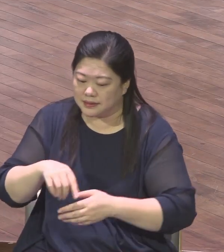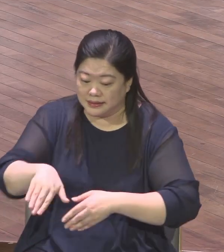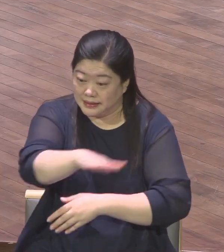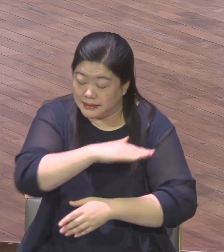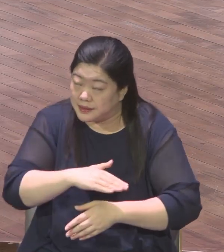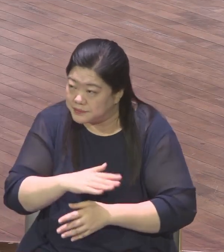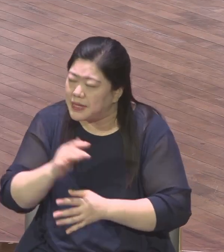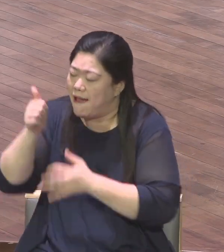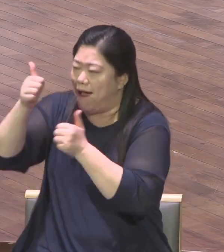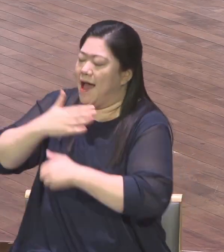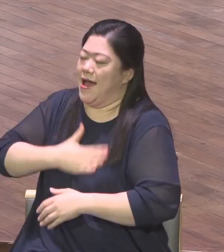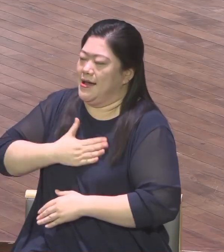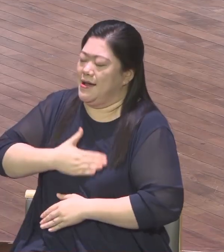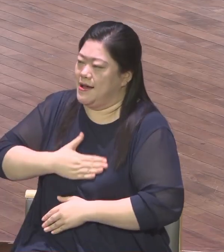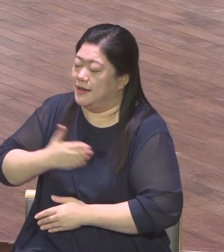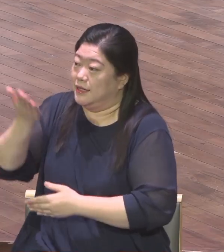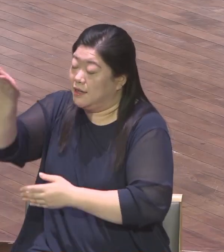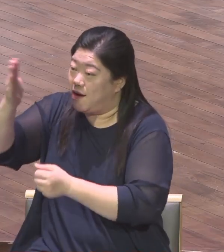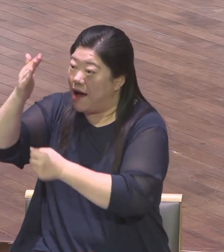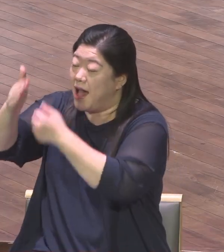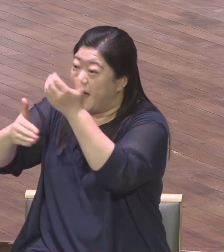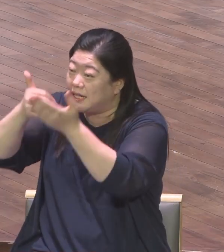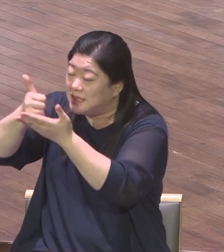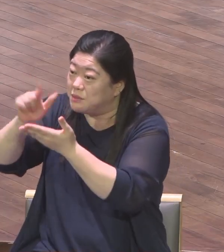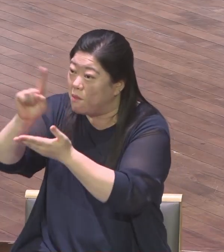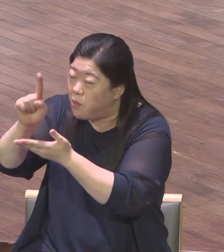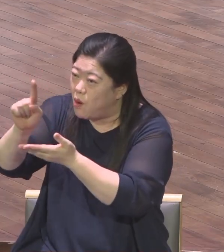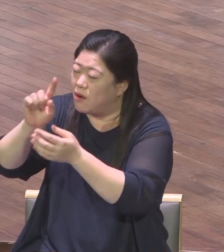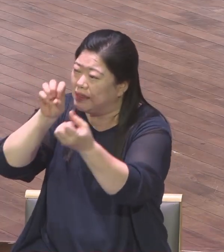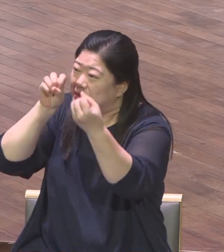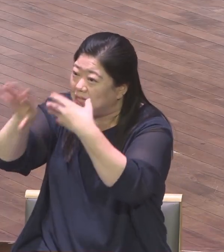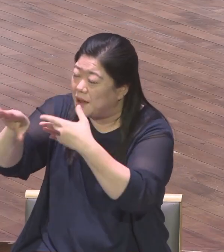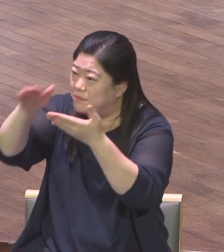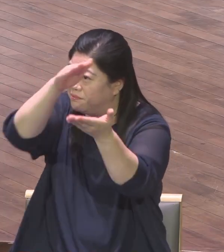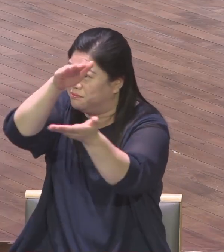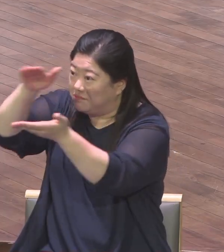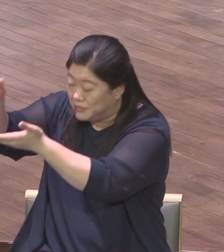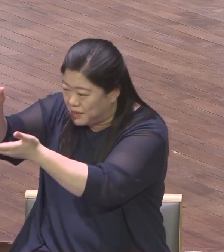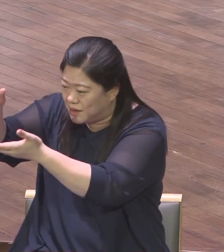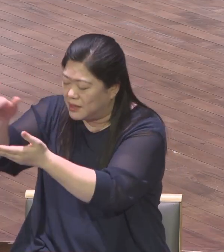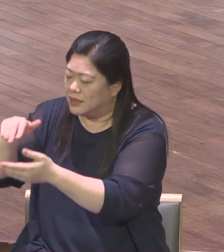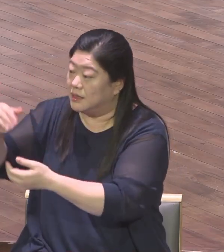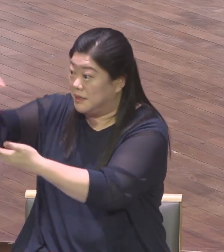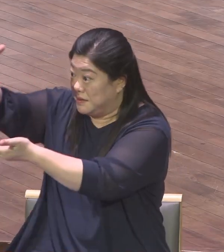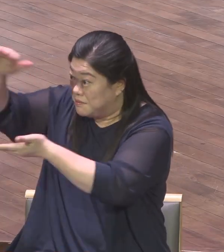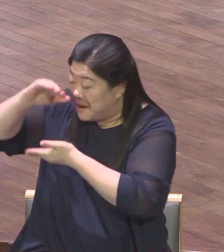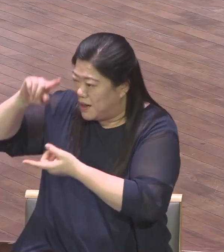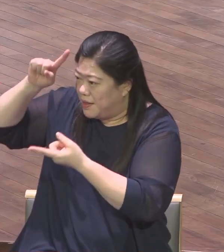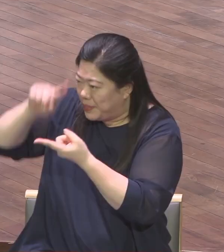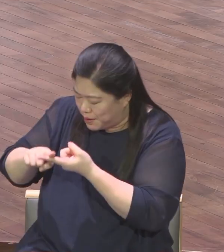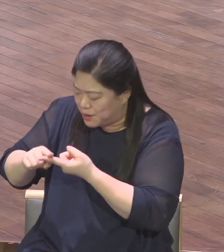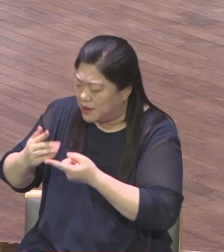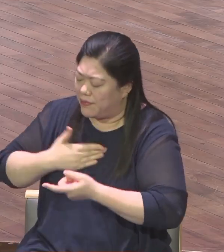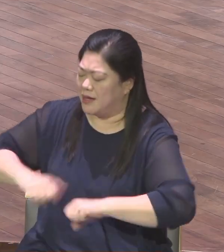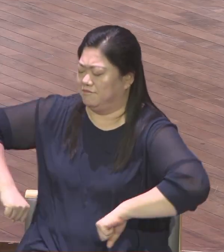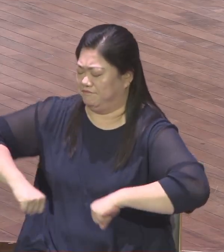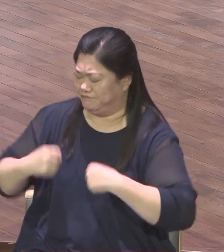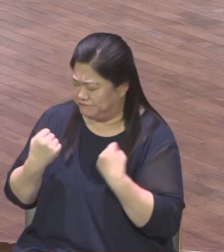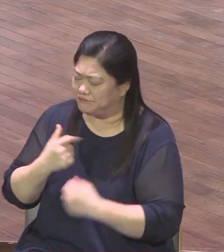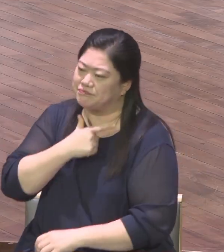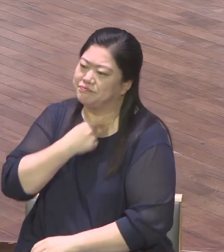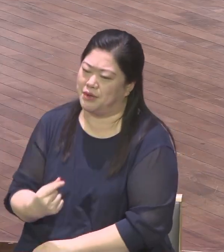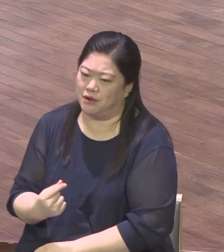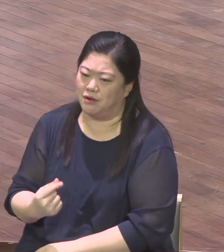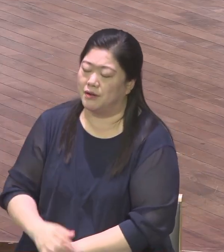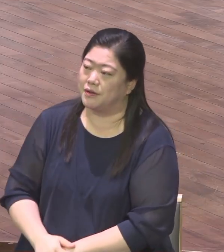이르되 우리가 당신의 하나님 여호와께서 당신을 보내사 우리에게 이르시는 모든 말씀대로